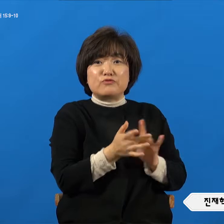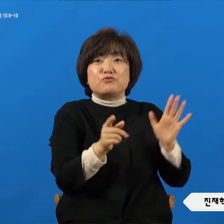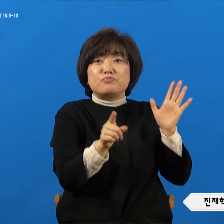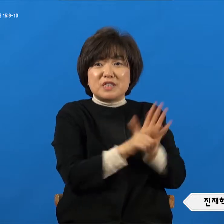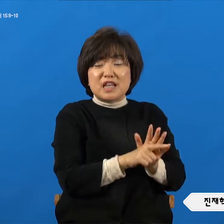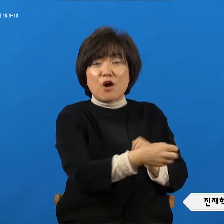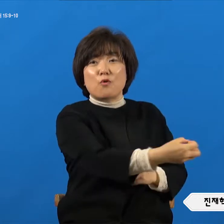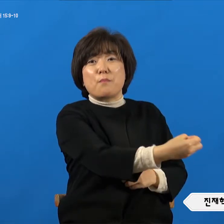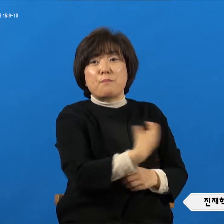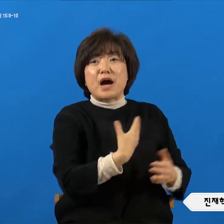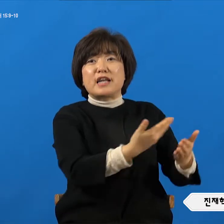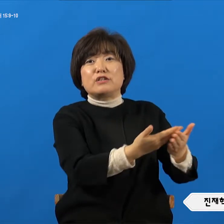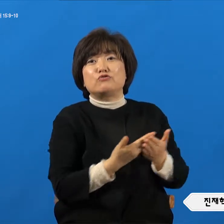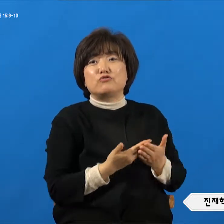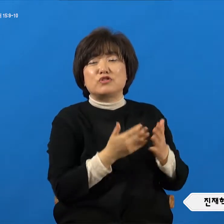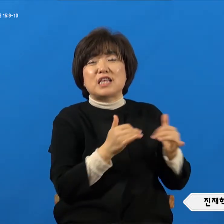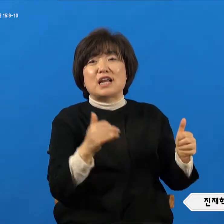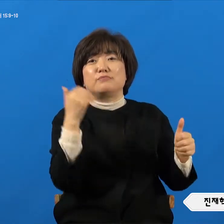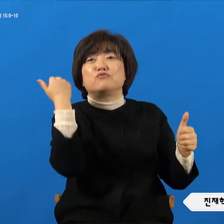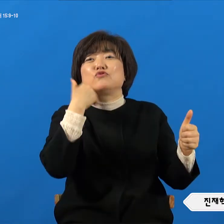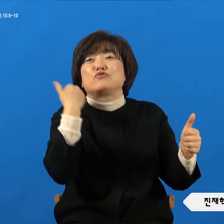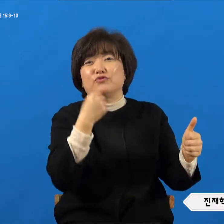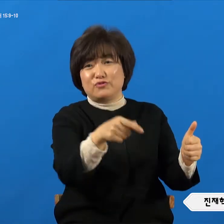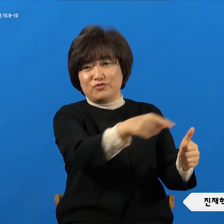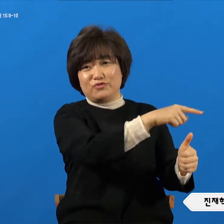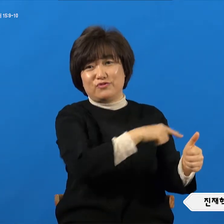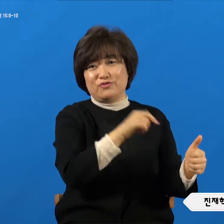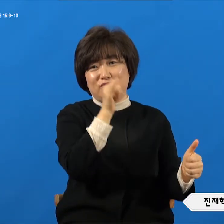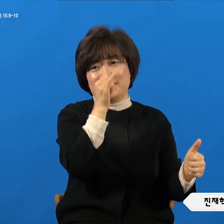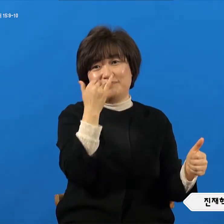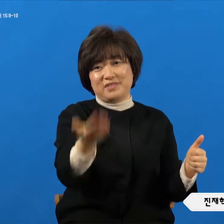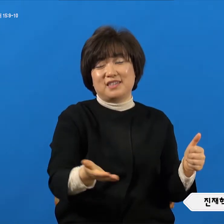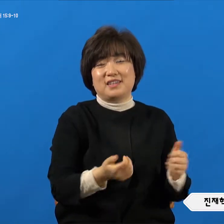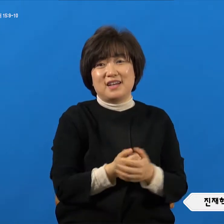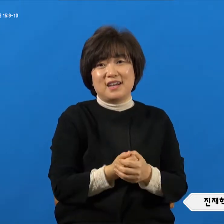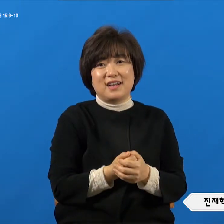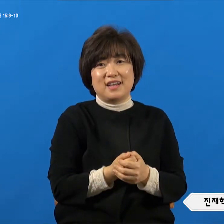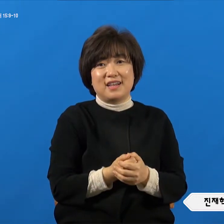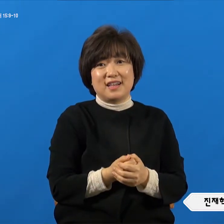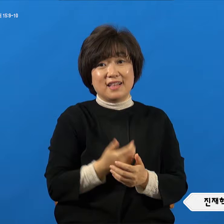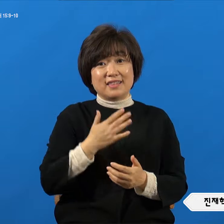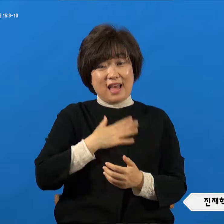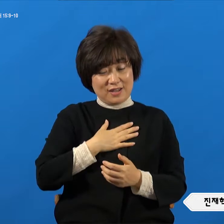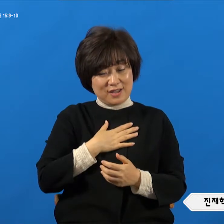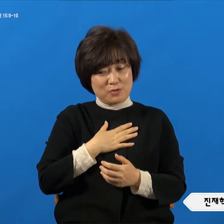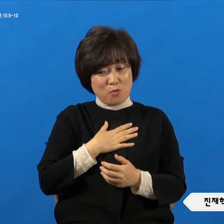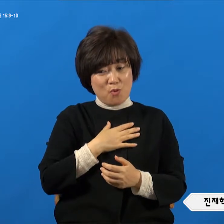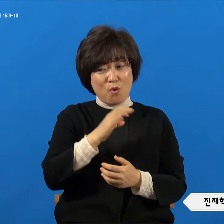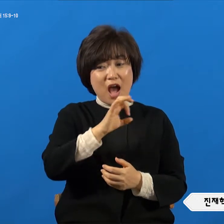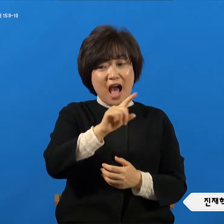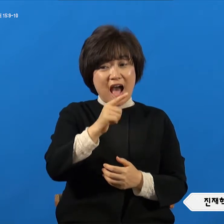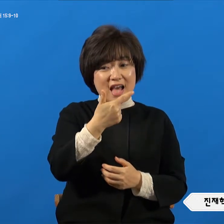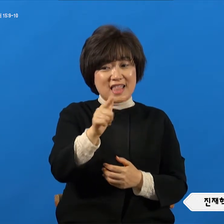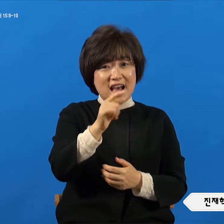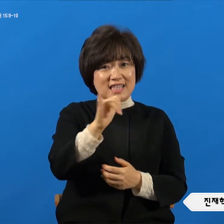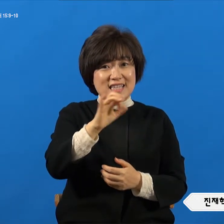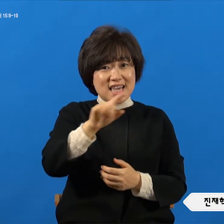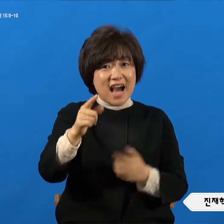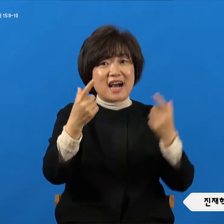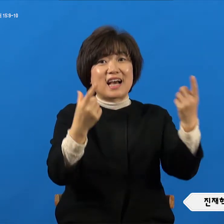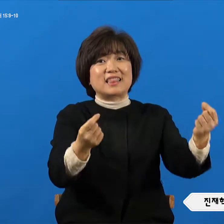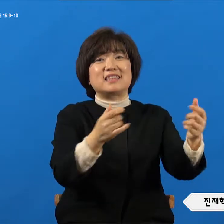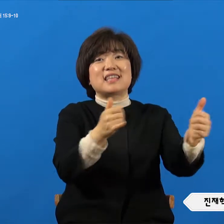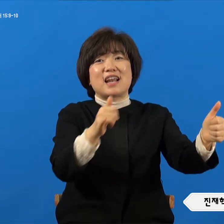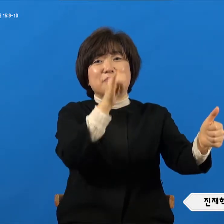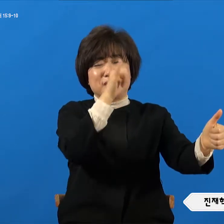라고 이야기할 수 있는 분이 과연 누구입니까? 우리에게도 그런 아나니아가 있었습니다.